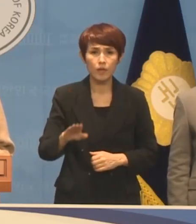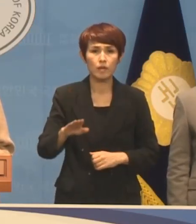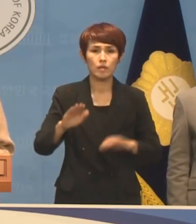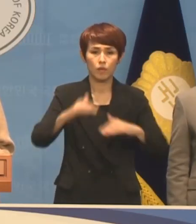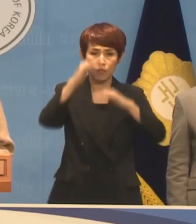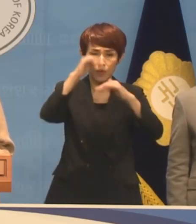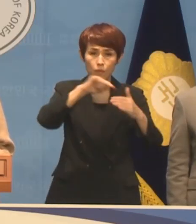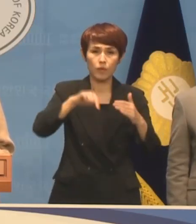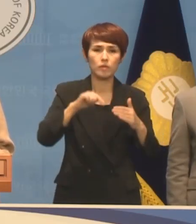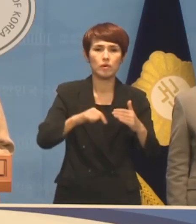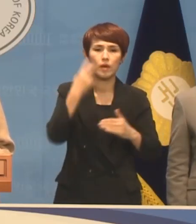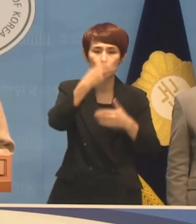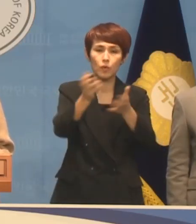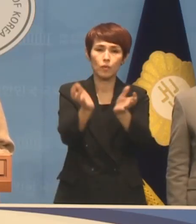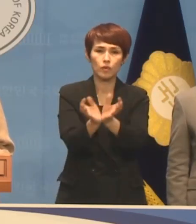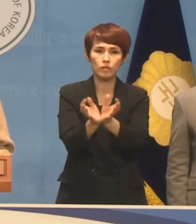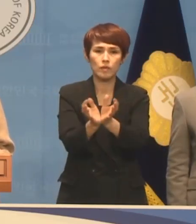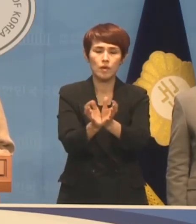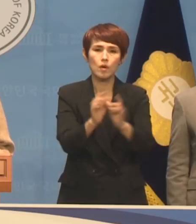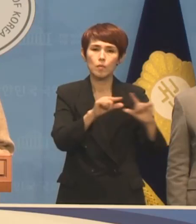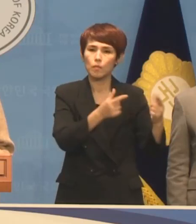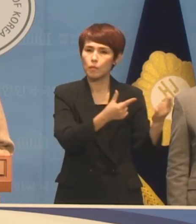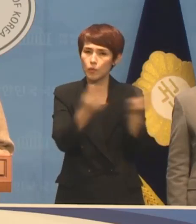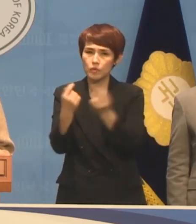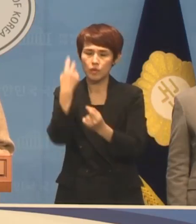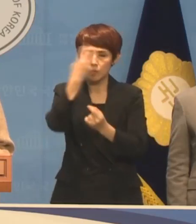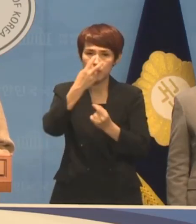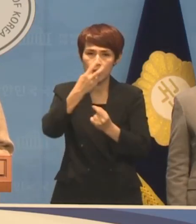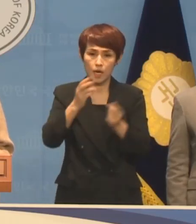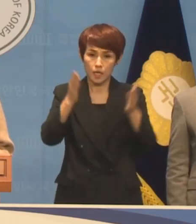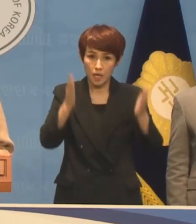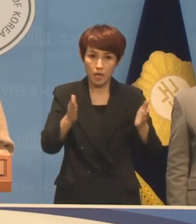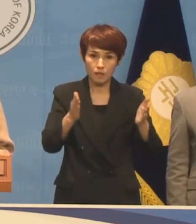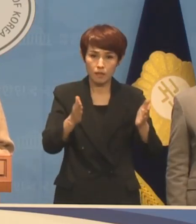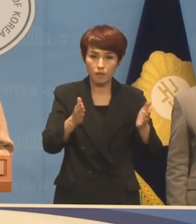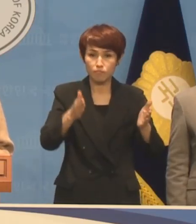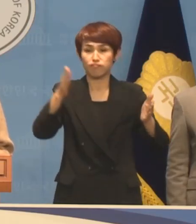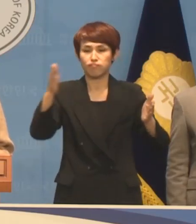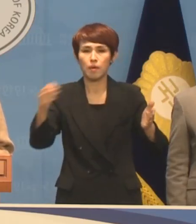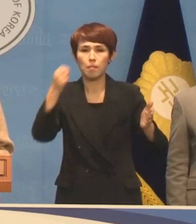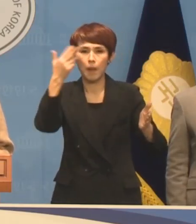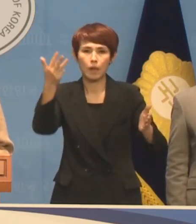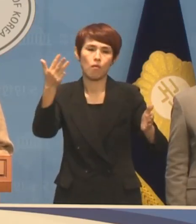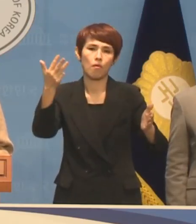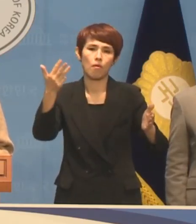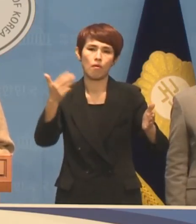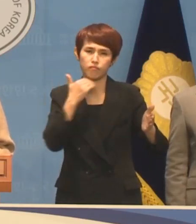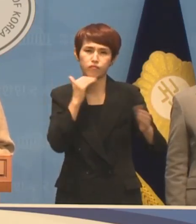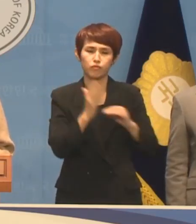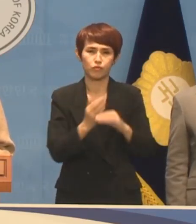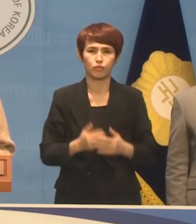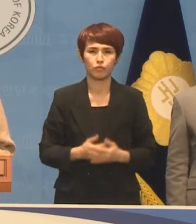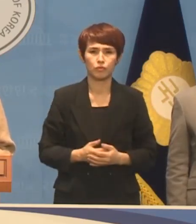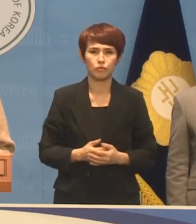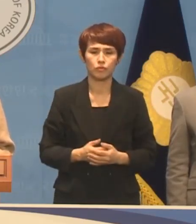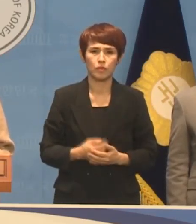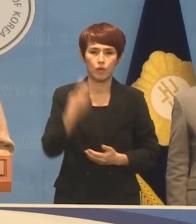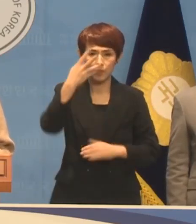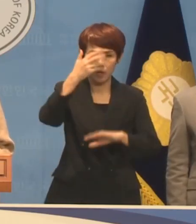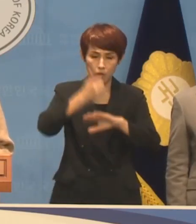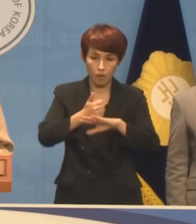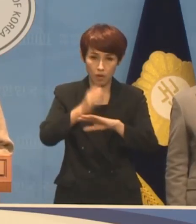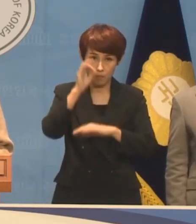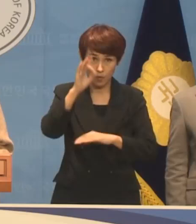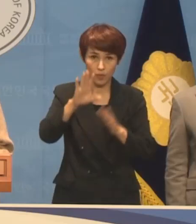이번 사건에서 감독원은 표준검사 처리기간을 무려 8개월 이상 위반하고 있습니다. 검사 결과에